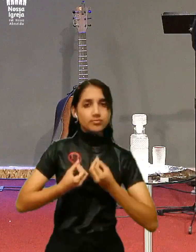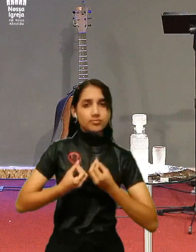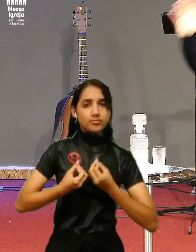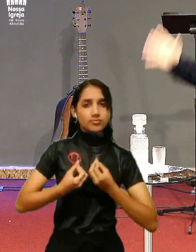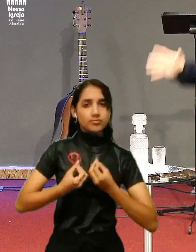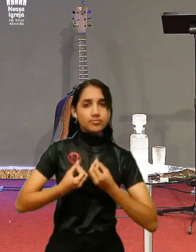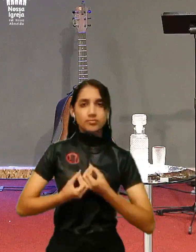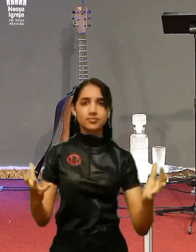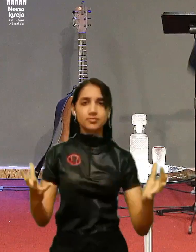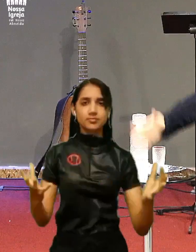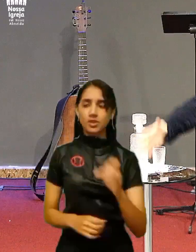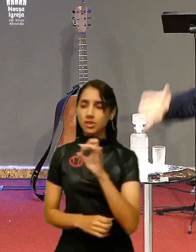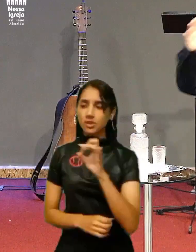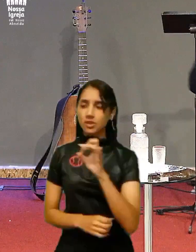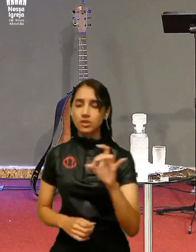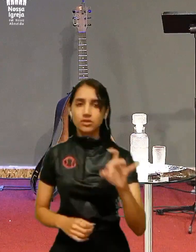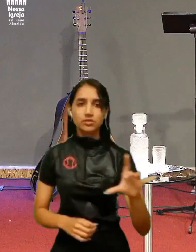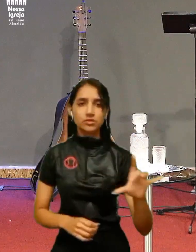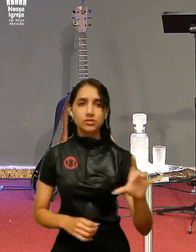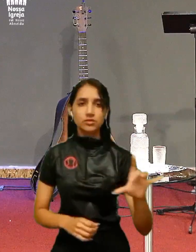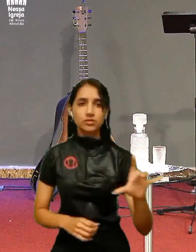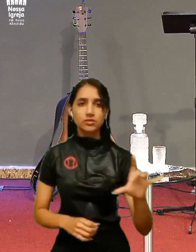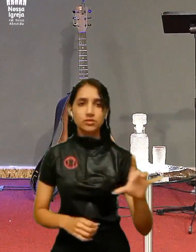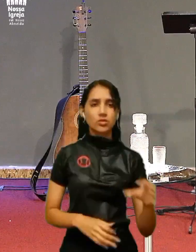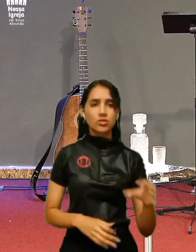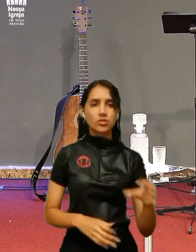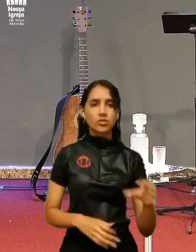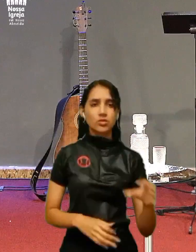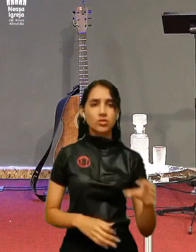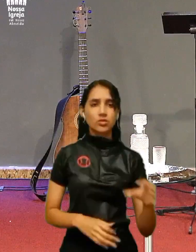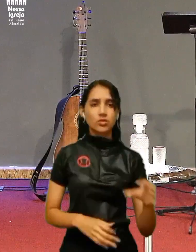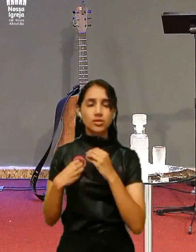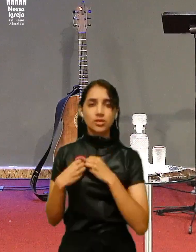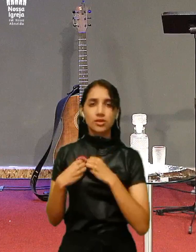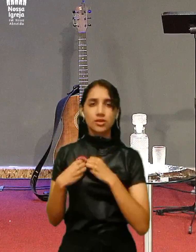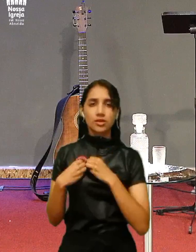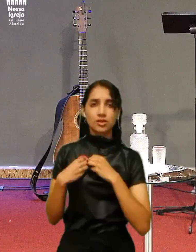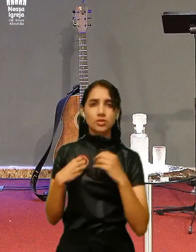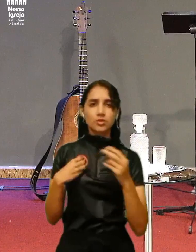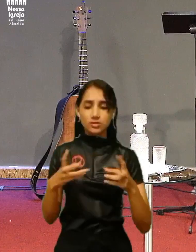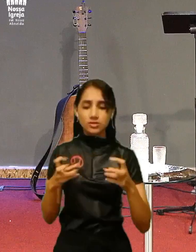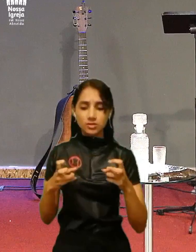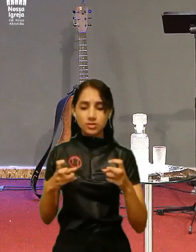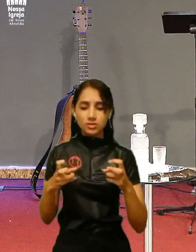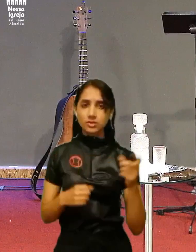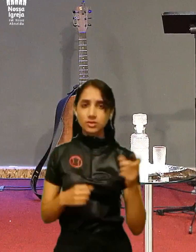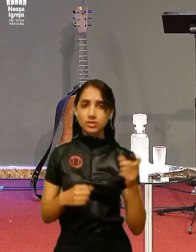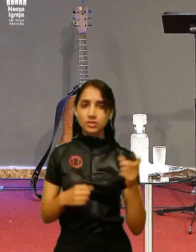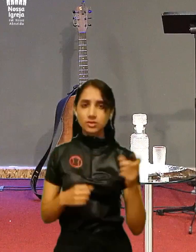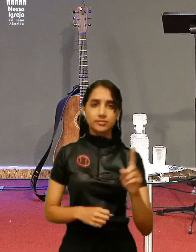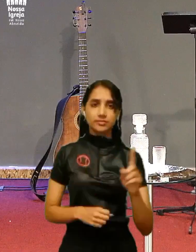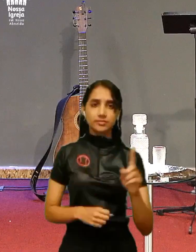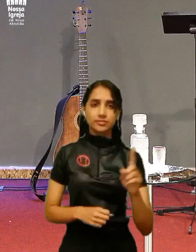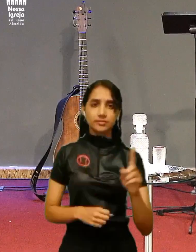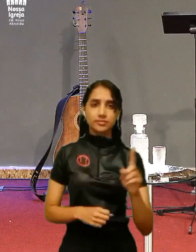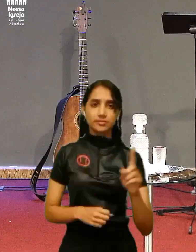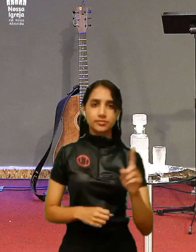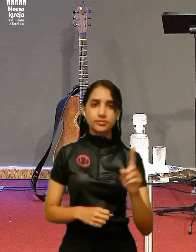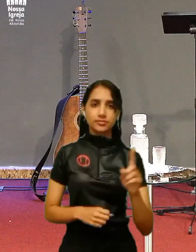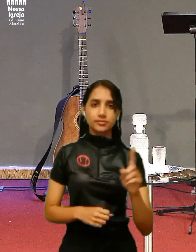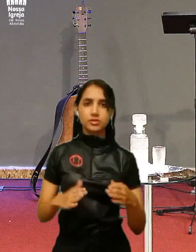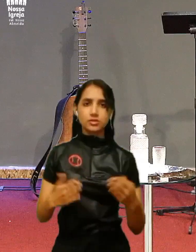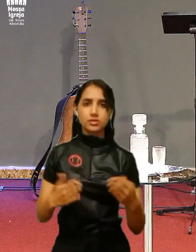Cada um desses que estão cegos nos seus pecados, que você olha, não tem jeito, não tem jeito. quero que você